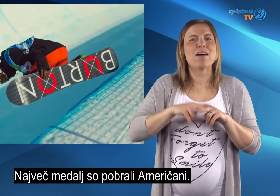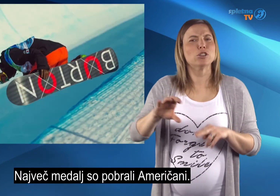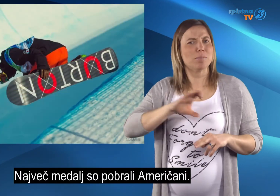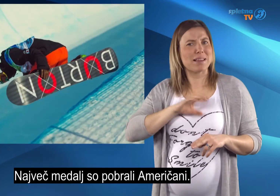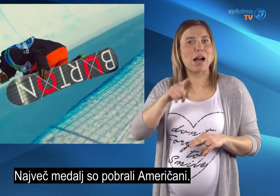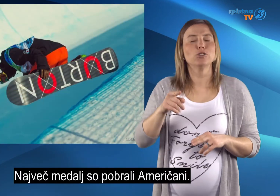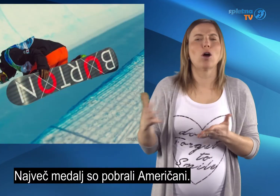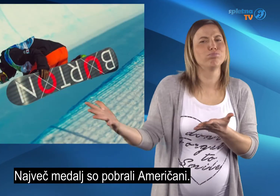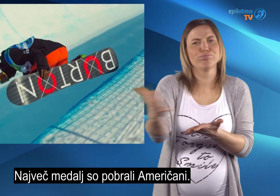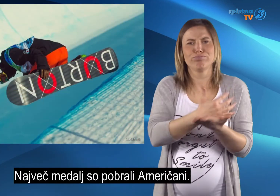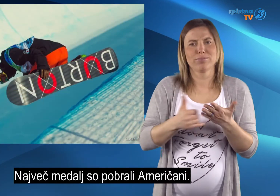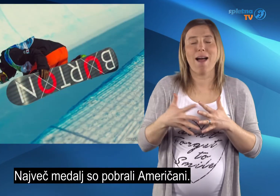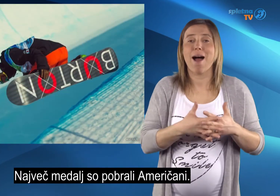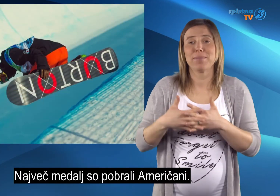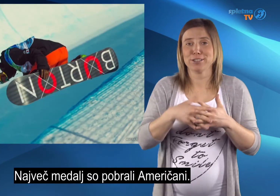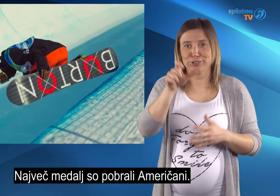Največ medalj so pobrali Američani.